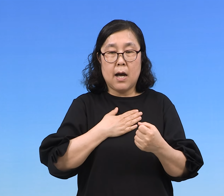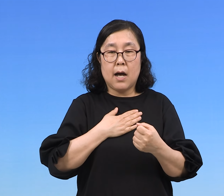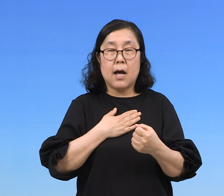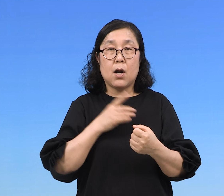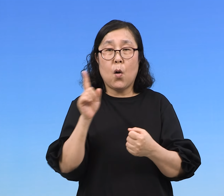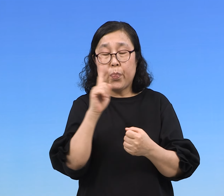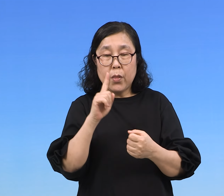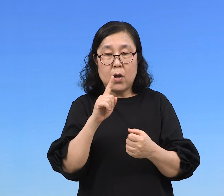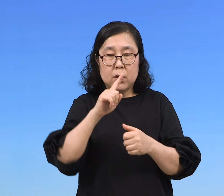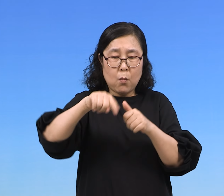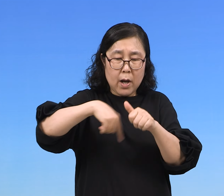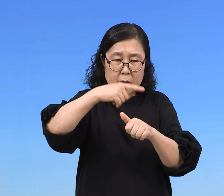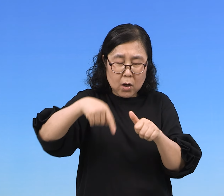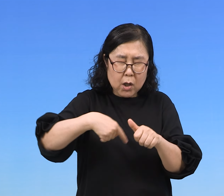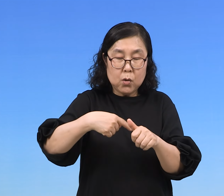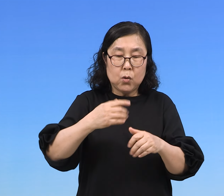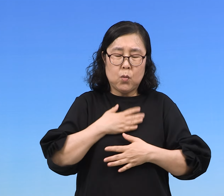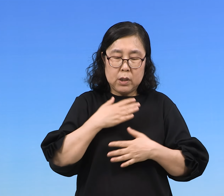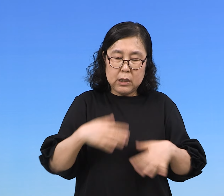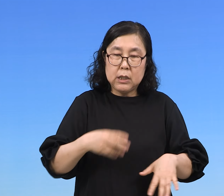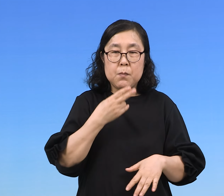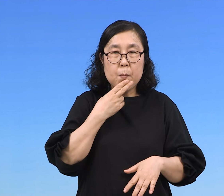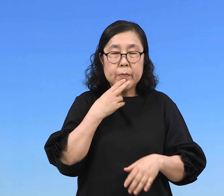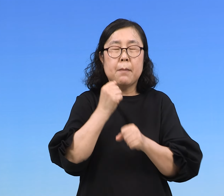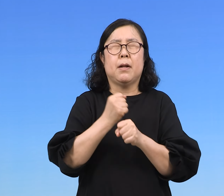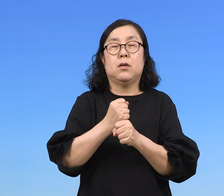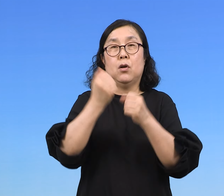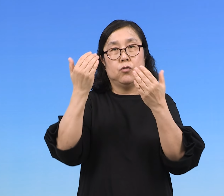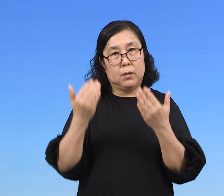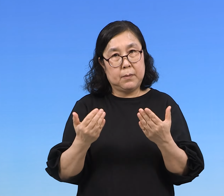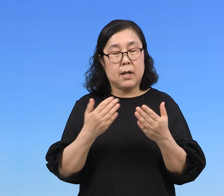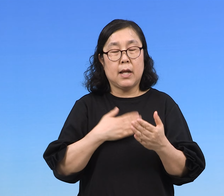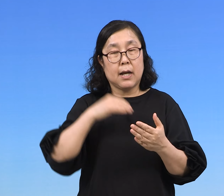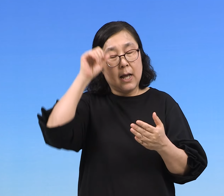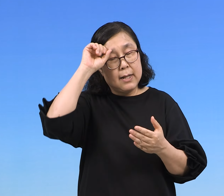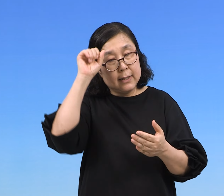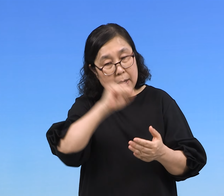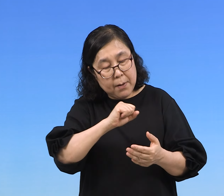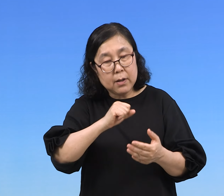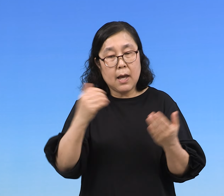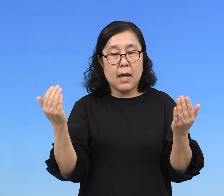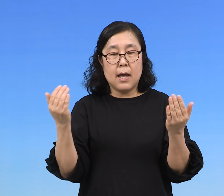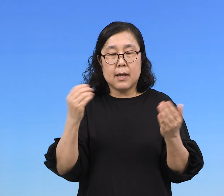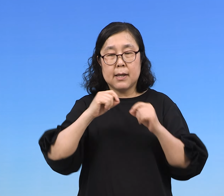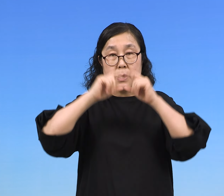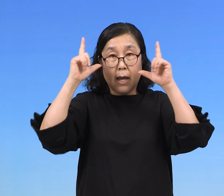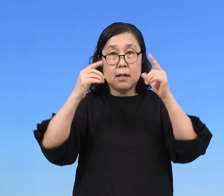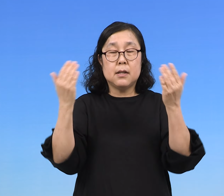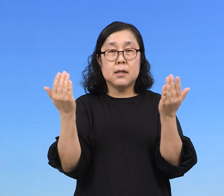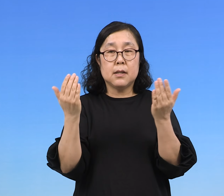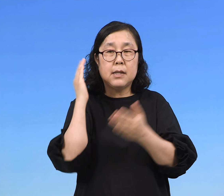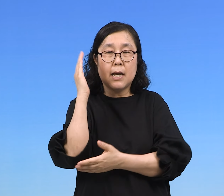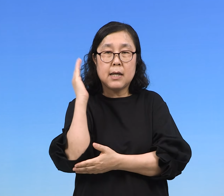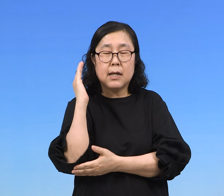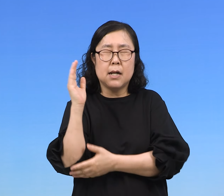않게 만드시는 능력이 있다는 거예요. 제가 왜 새벽에 일어난 얘기를 계속 해드리는지